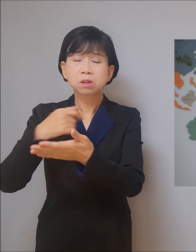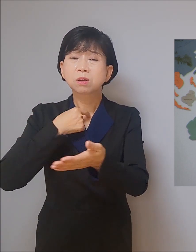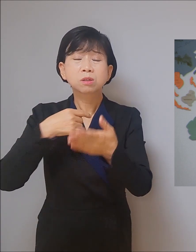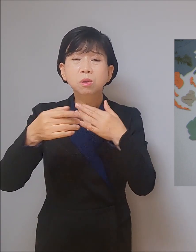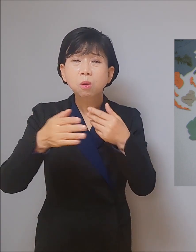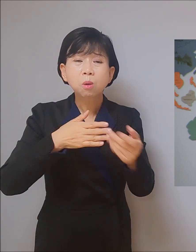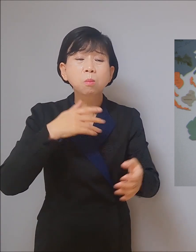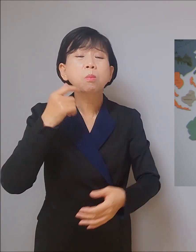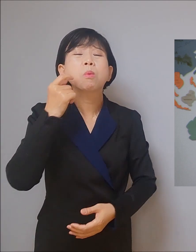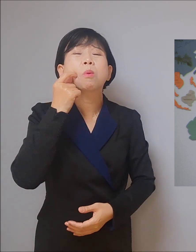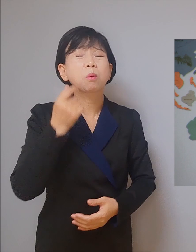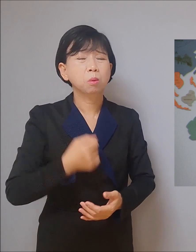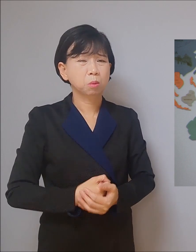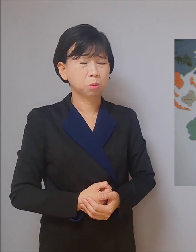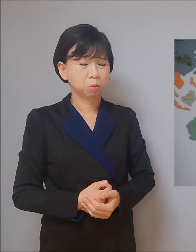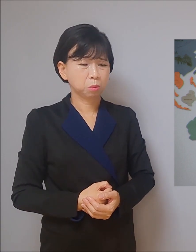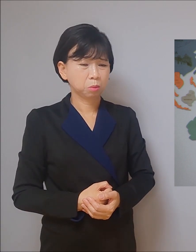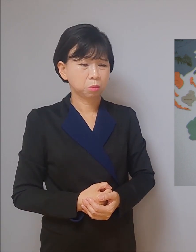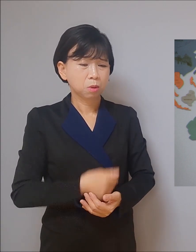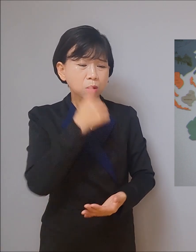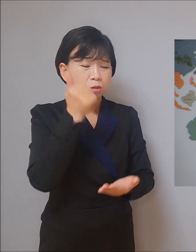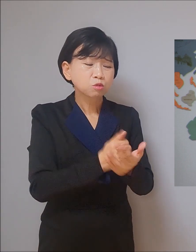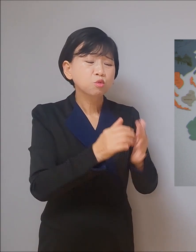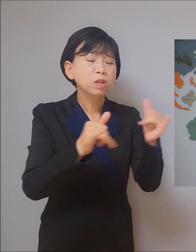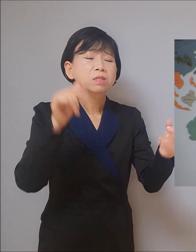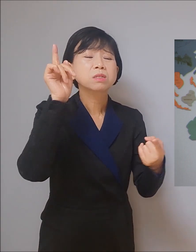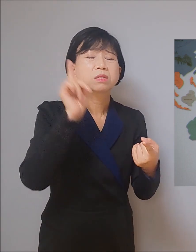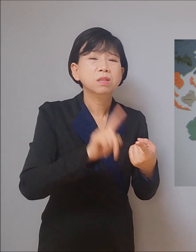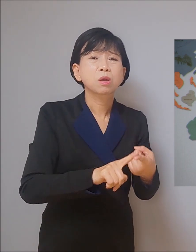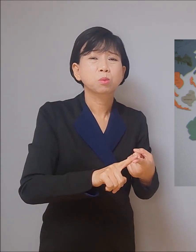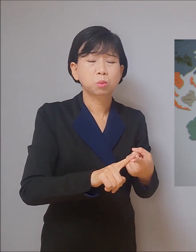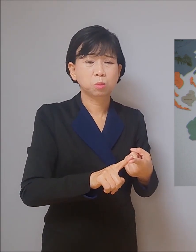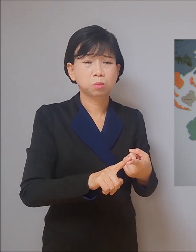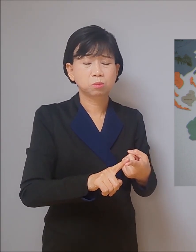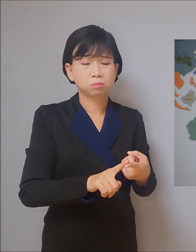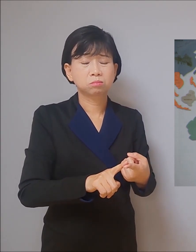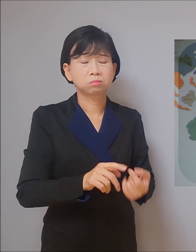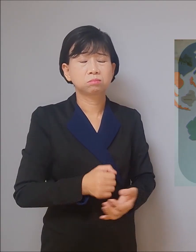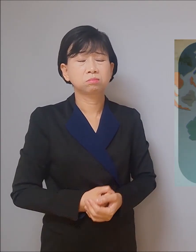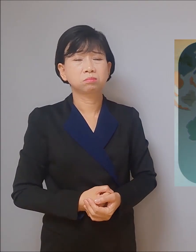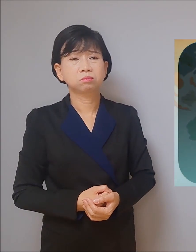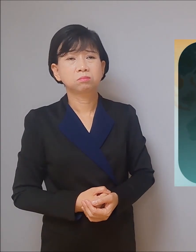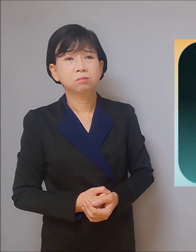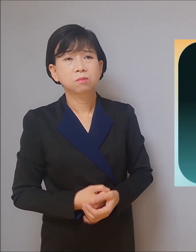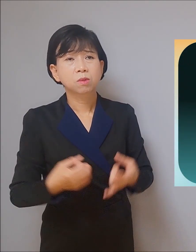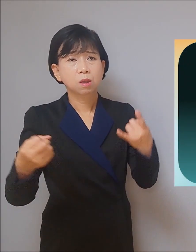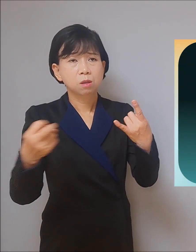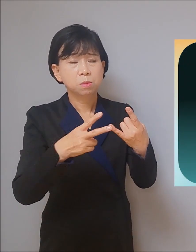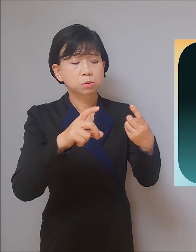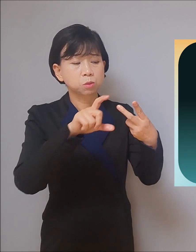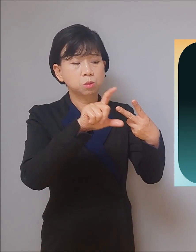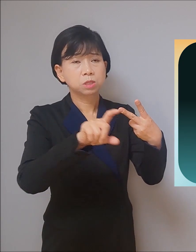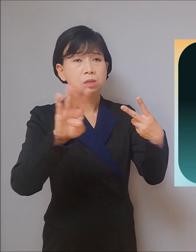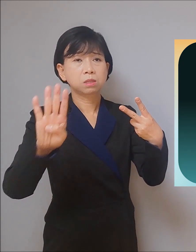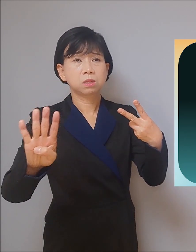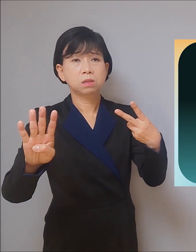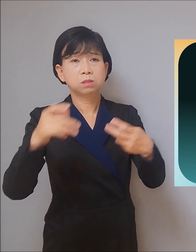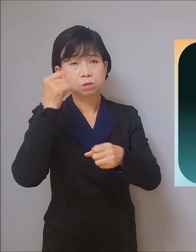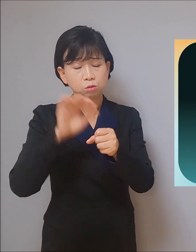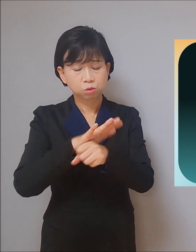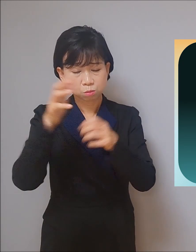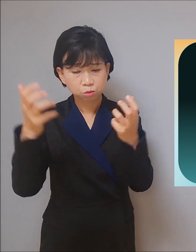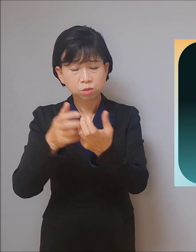수가 과거의 상태로는 없다는 거죠. 에베소 2장 4절의 말씀이 이어집니다. 긍휼이